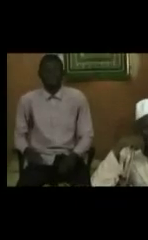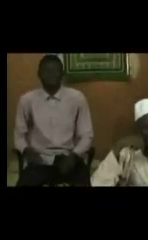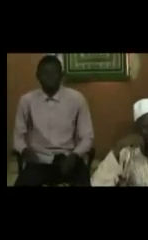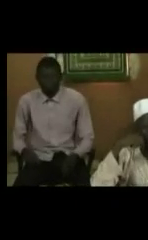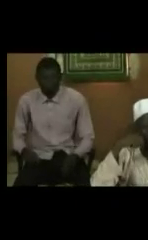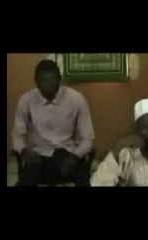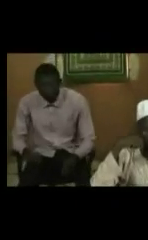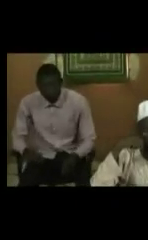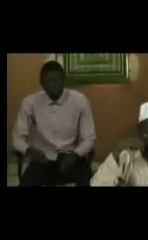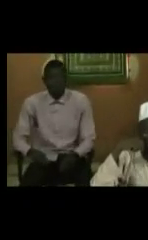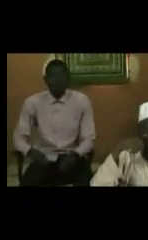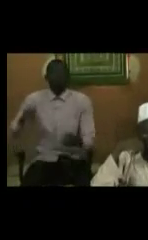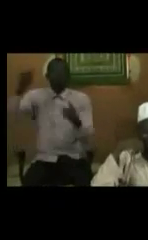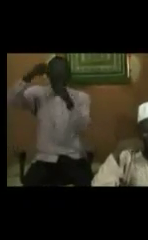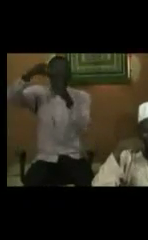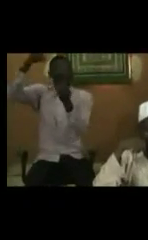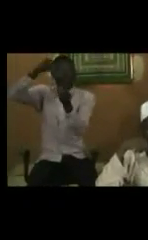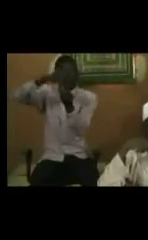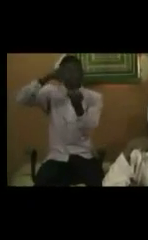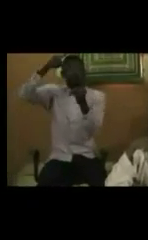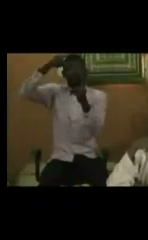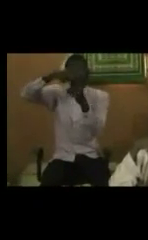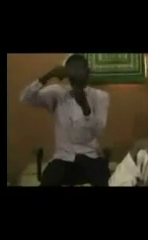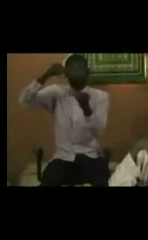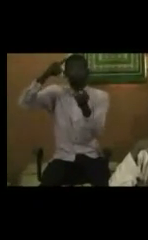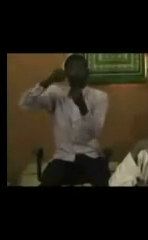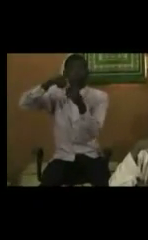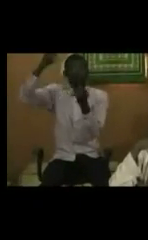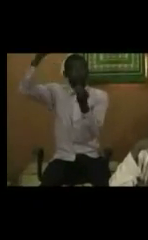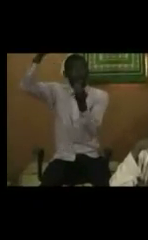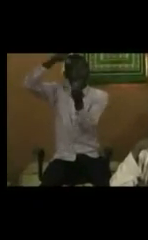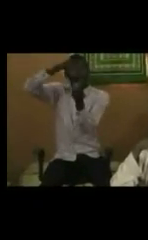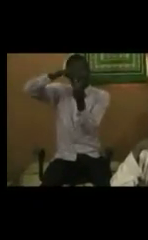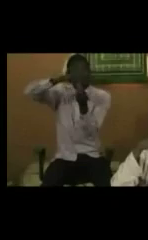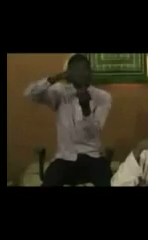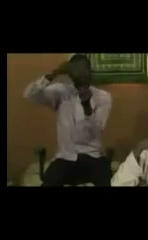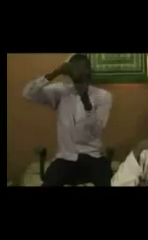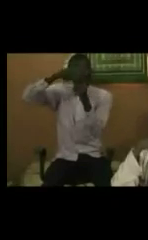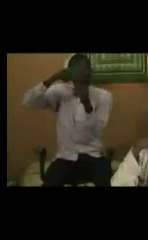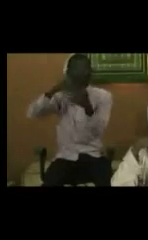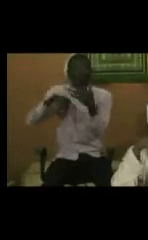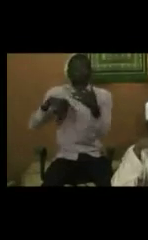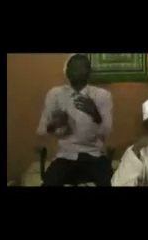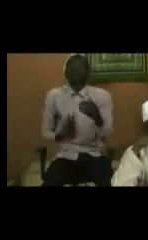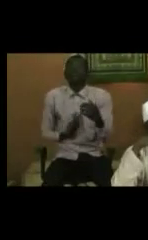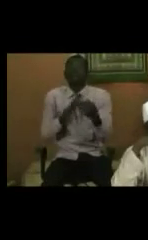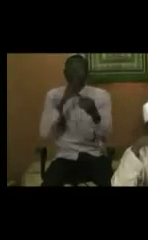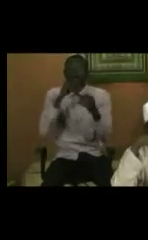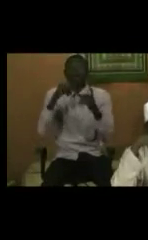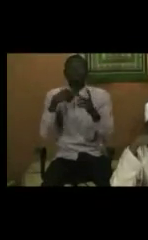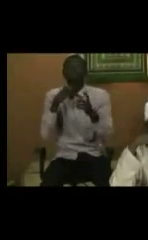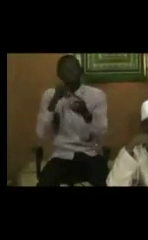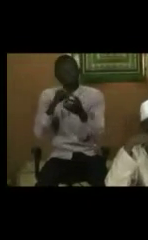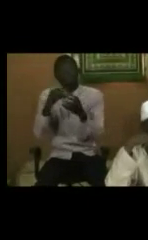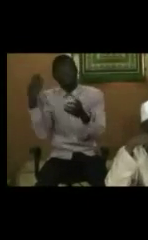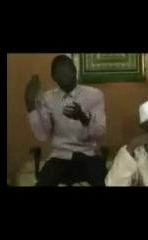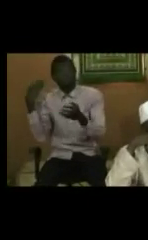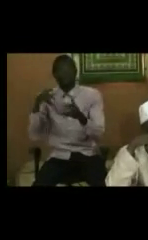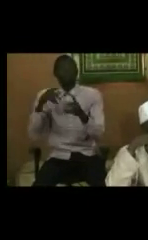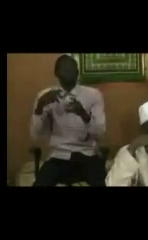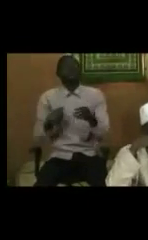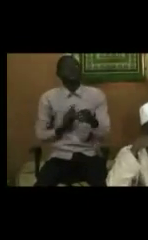ني افيكو سيين تاغو داجو آيا يي او جي اورو نصن او جي اورو